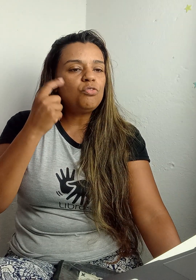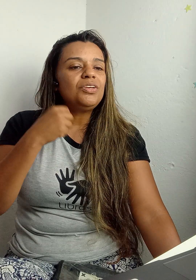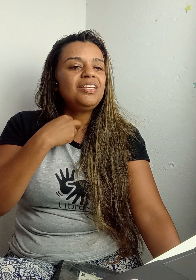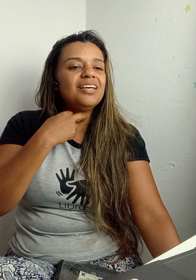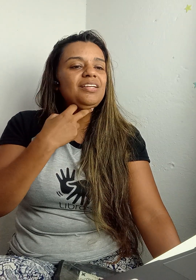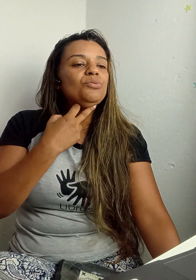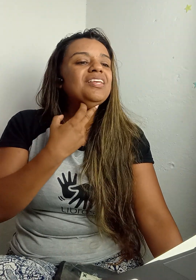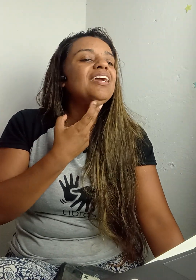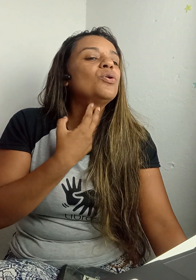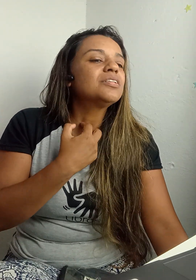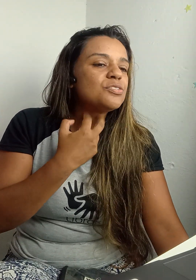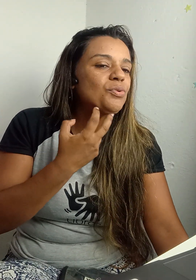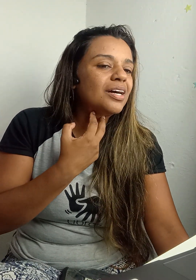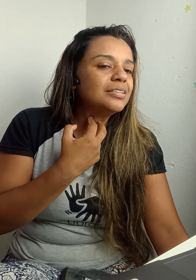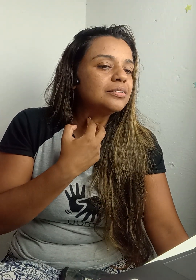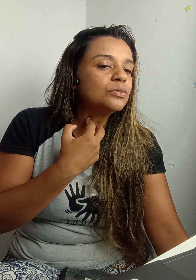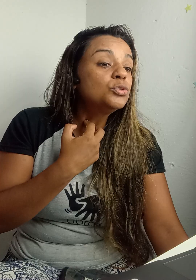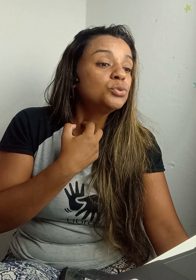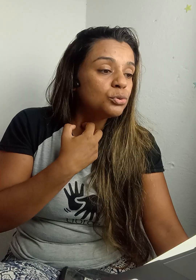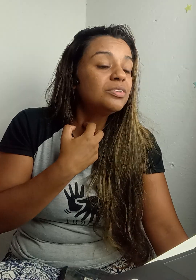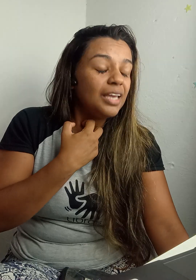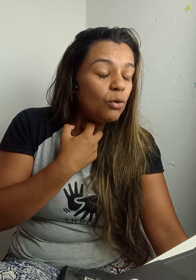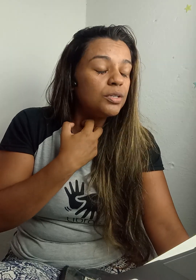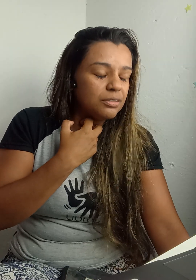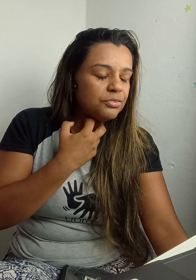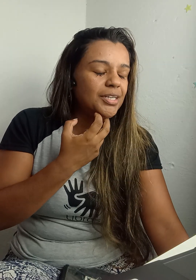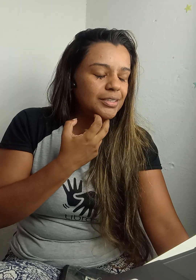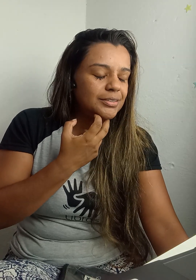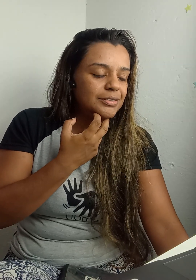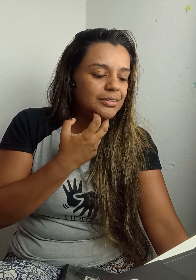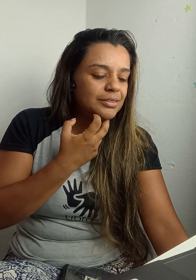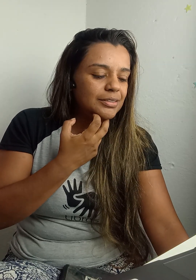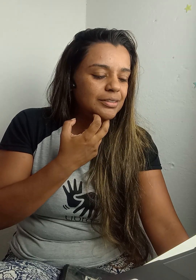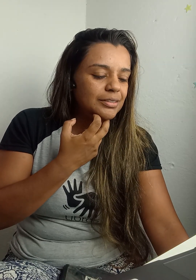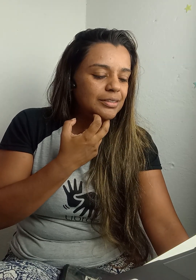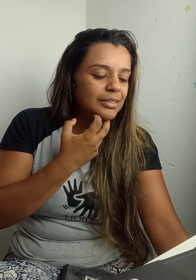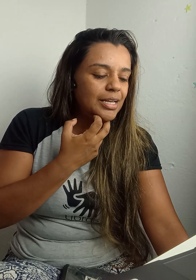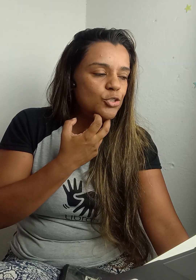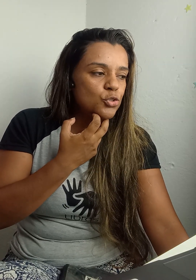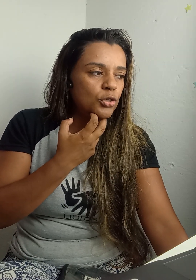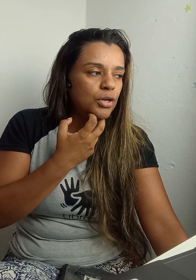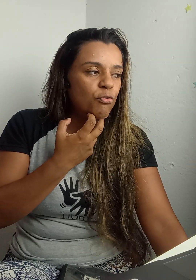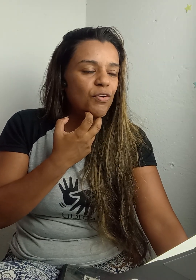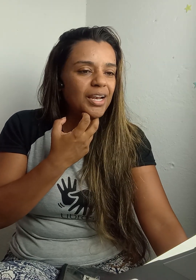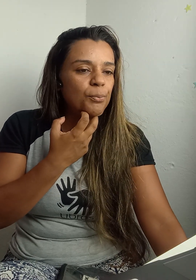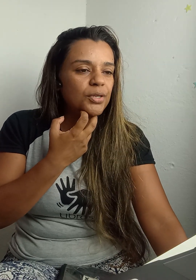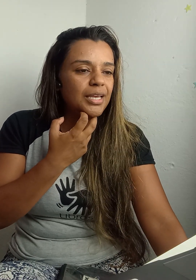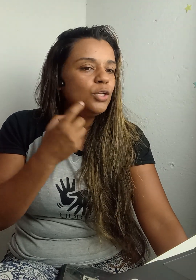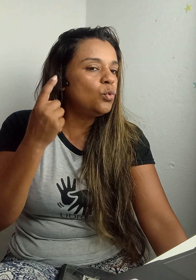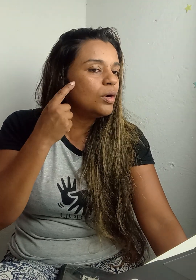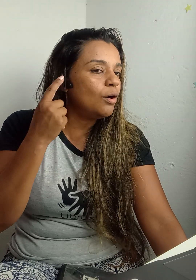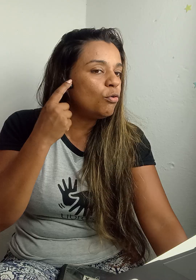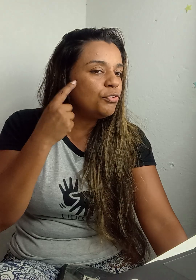ouve e ela não tem cordas vocais. O surdo tem cordas vocais. Ele só não fala porque ele nunca